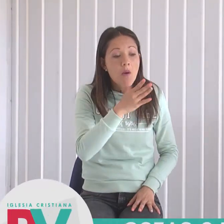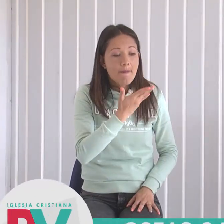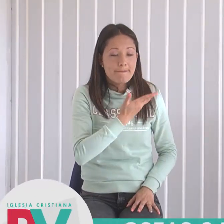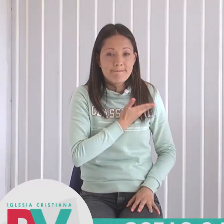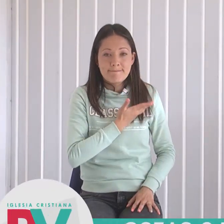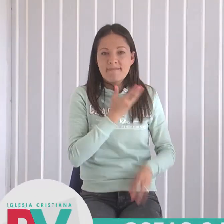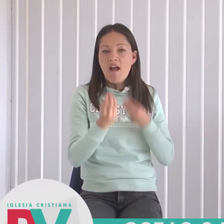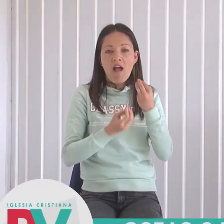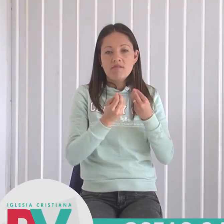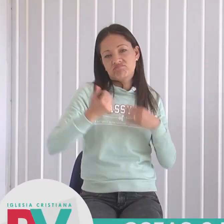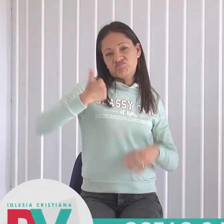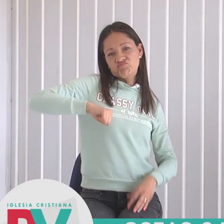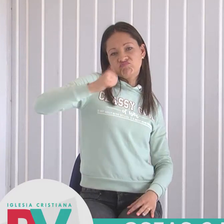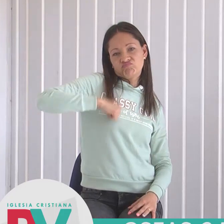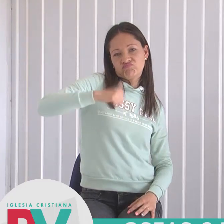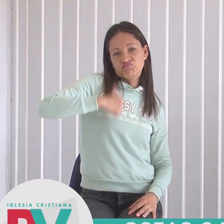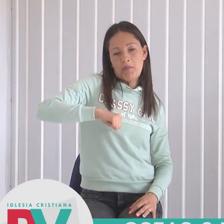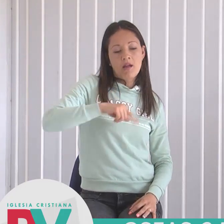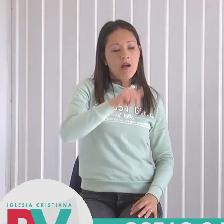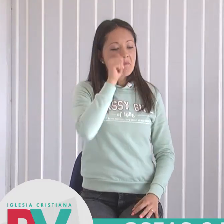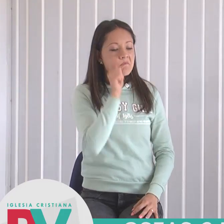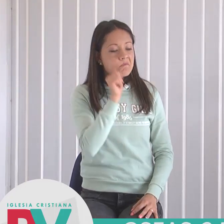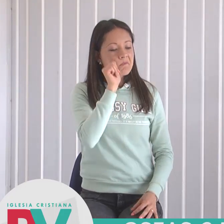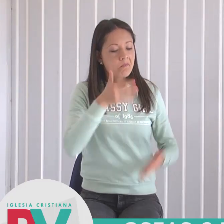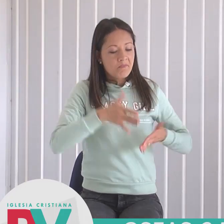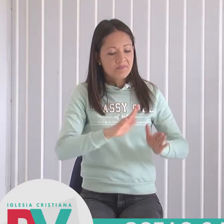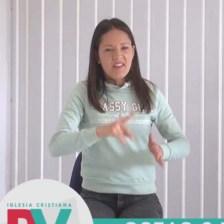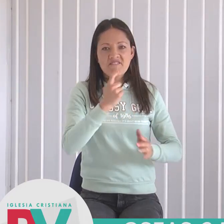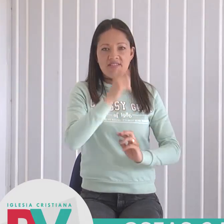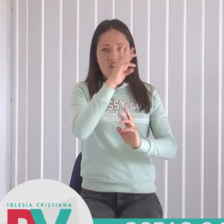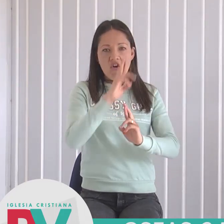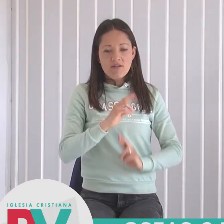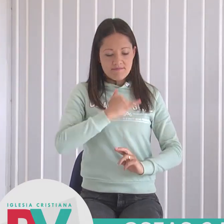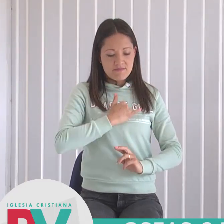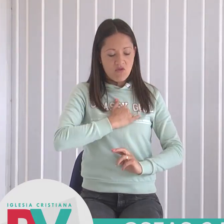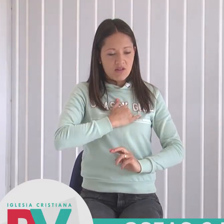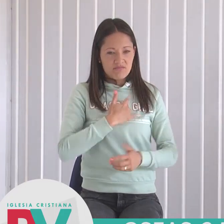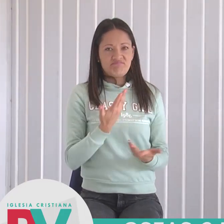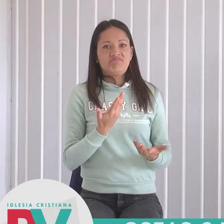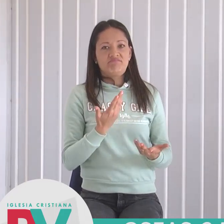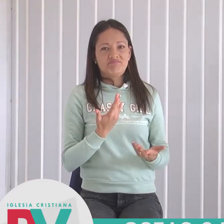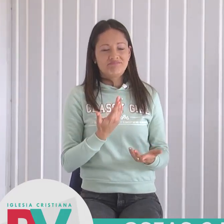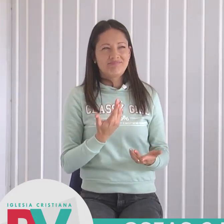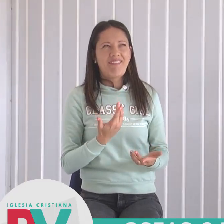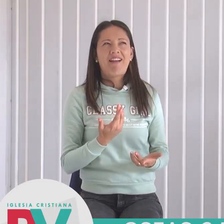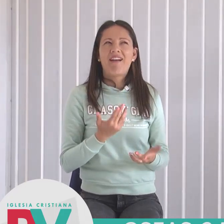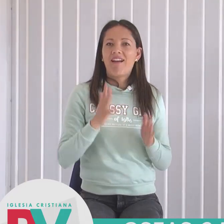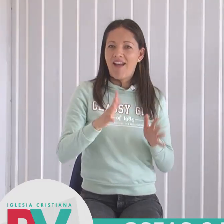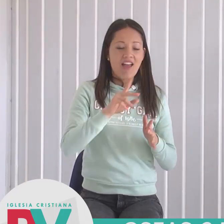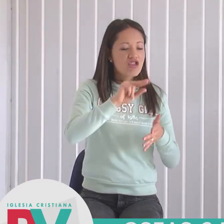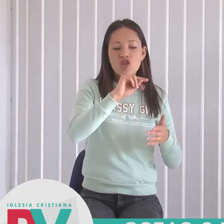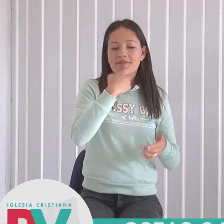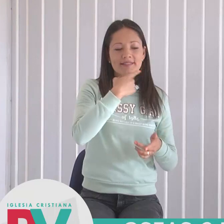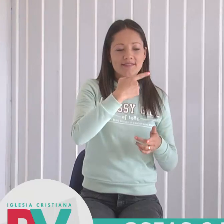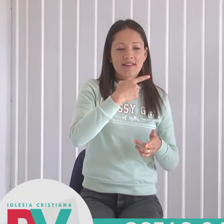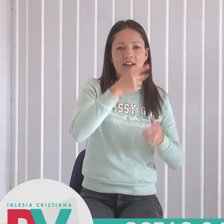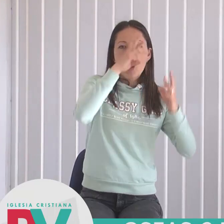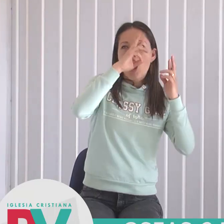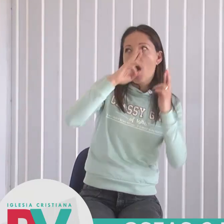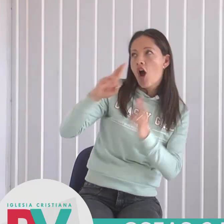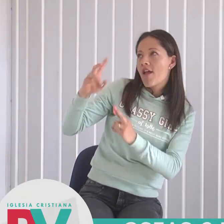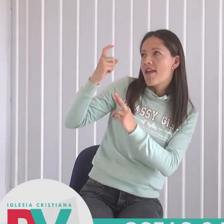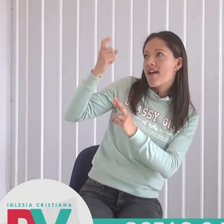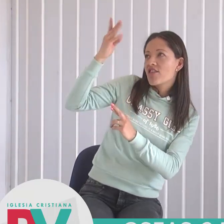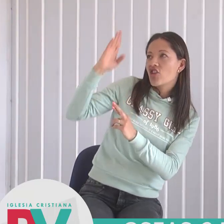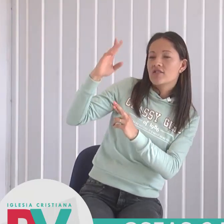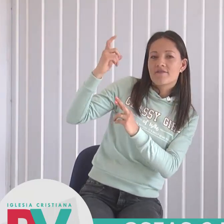se prostituyó, la que los dio a luz se deshonró. Fíjese en algo, no está diciendo, me deshonró a mí.